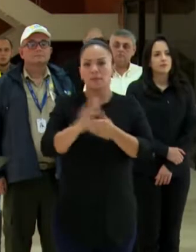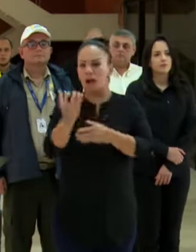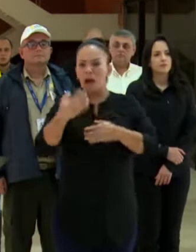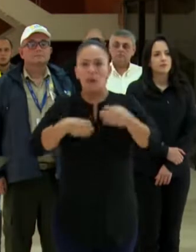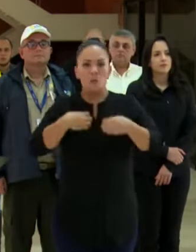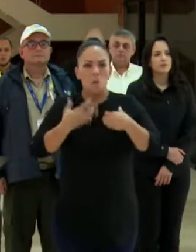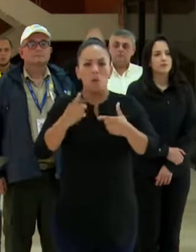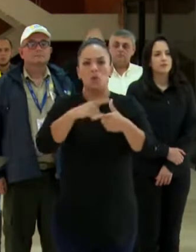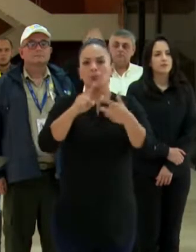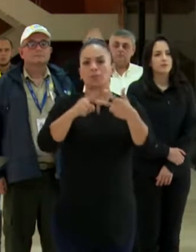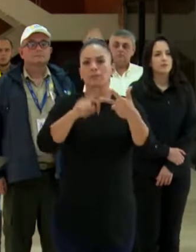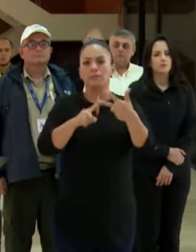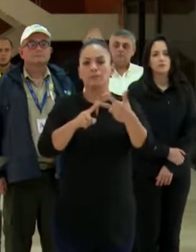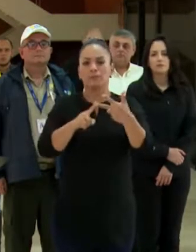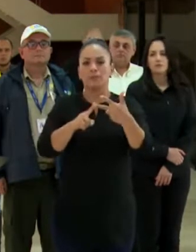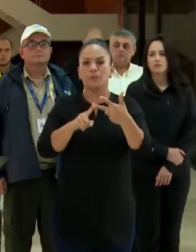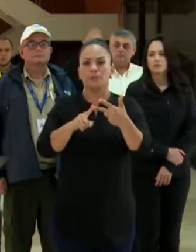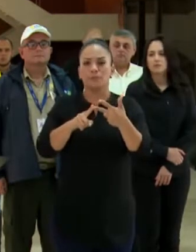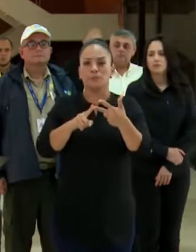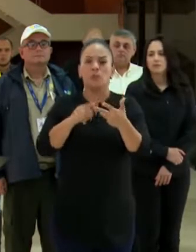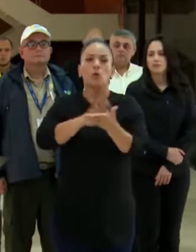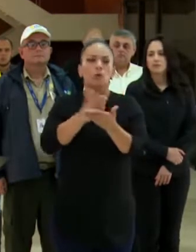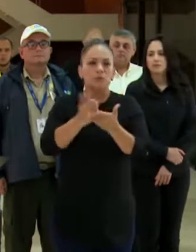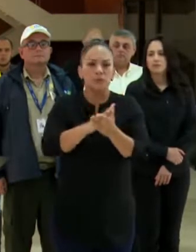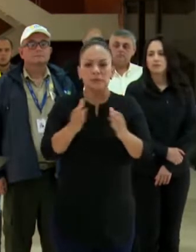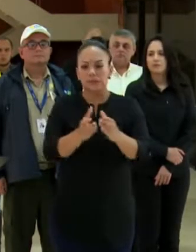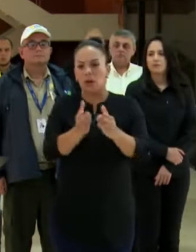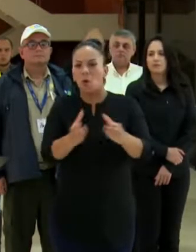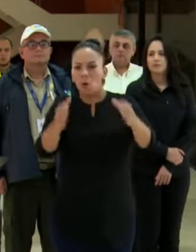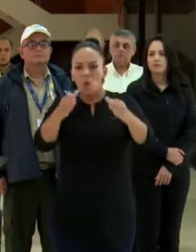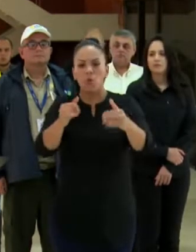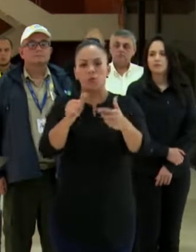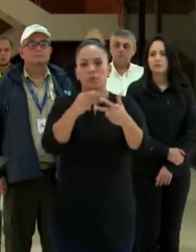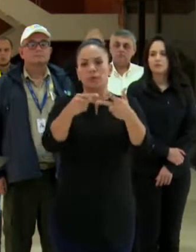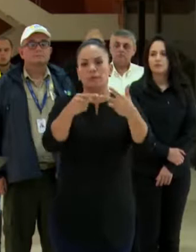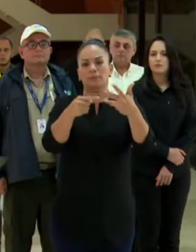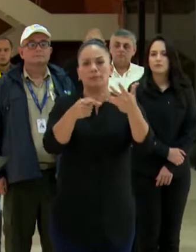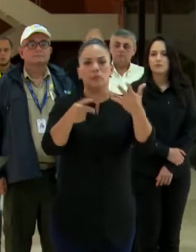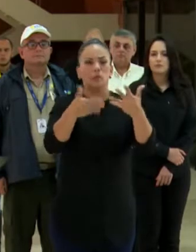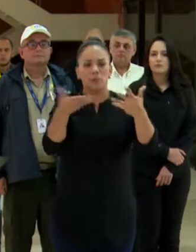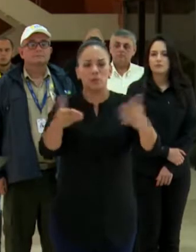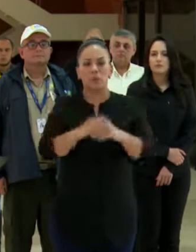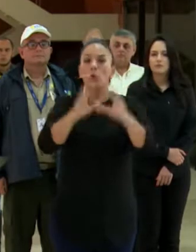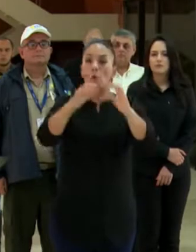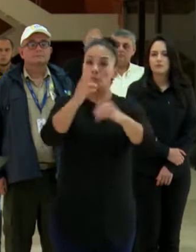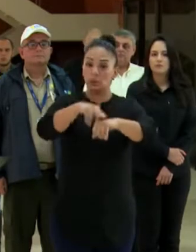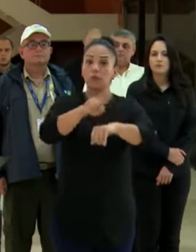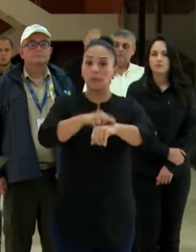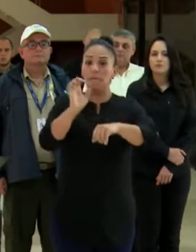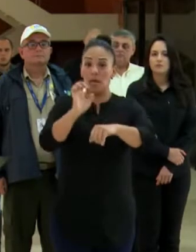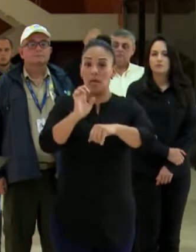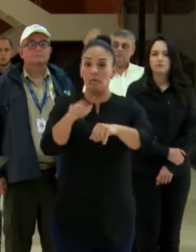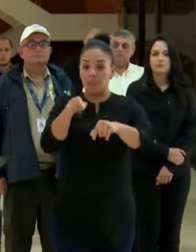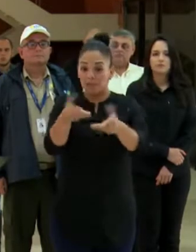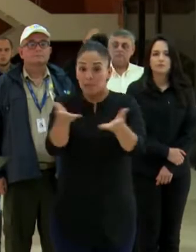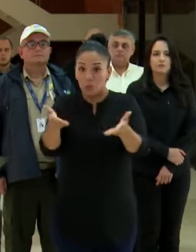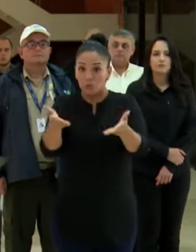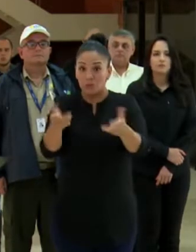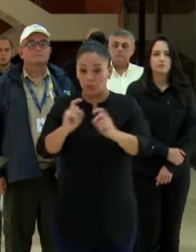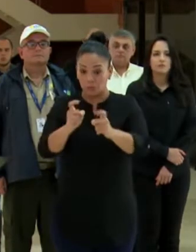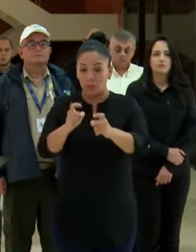electrodomésticos, que la Comisión Nacional de Emergencia y otros distribuirán entre las personas